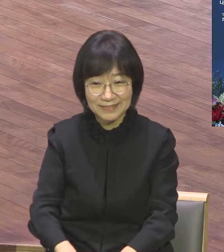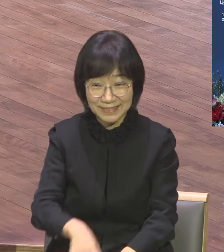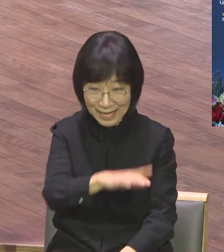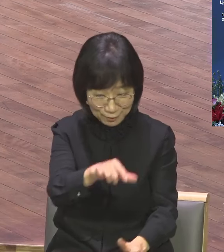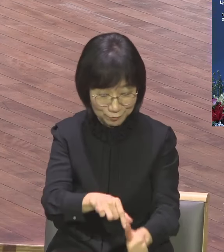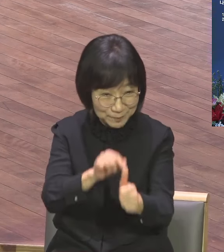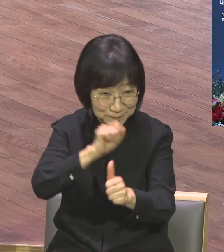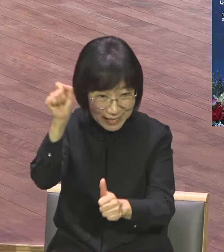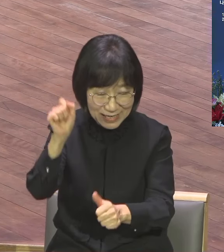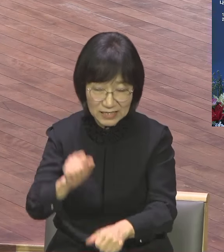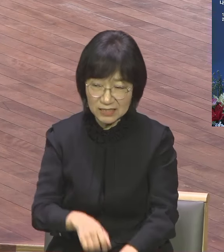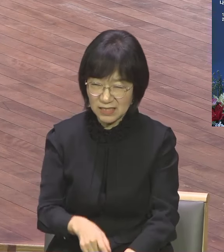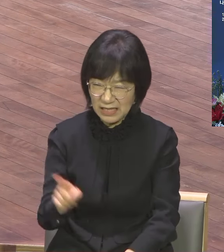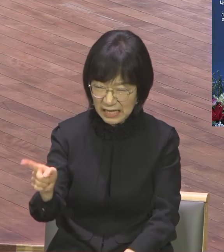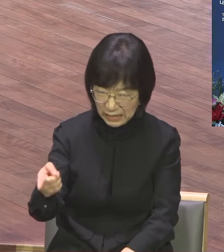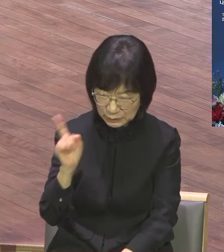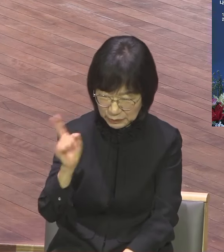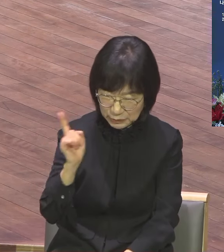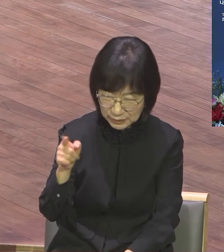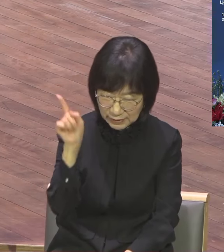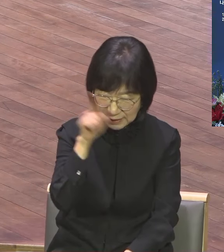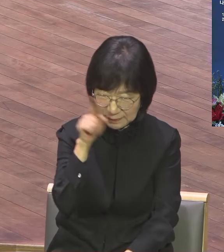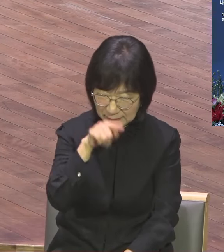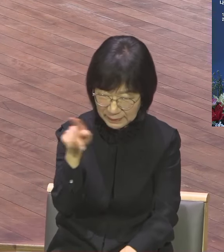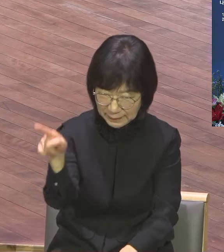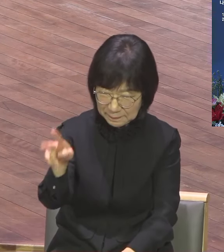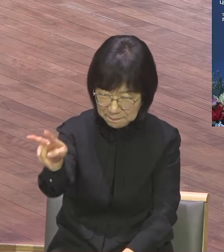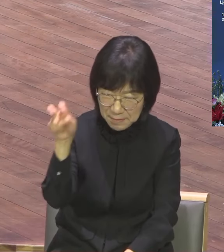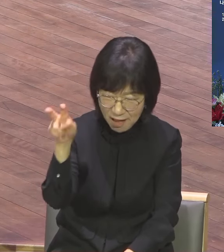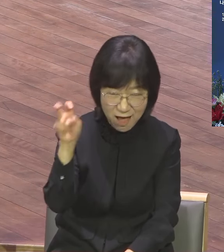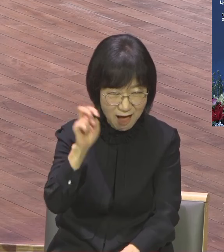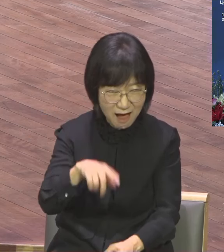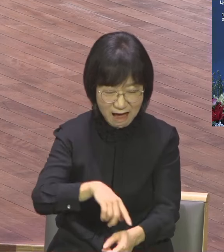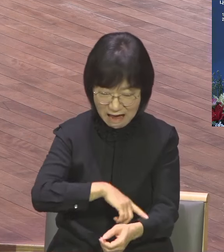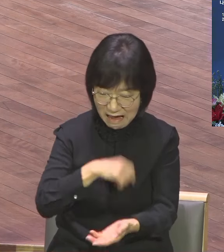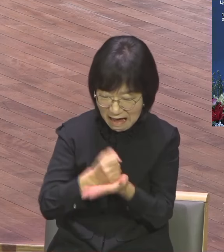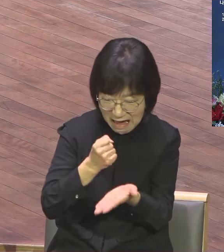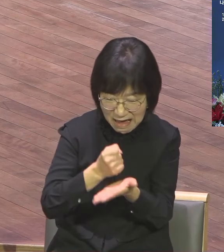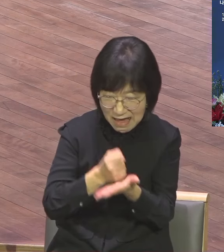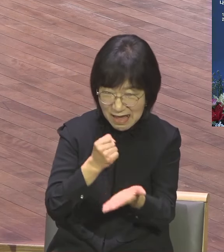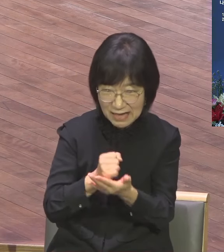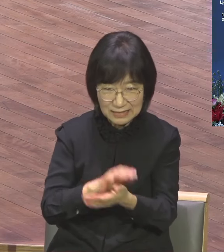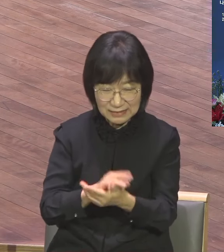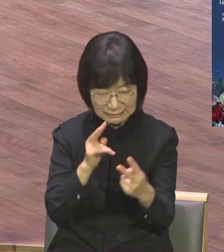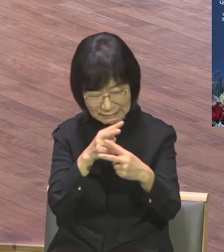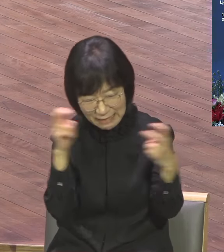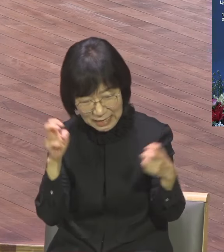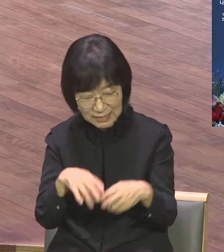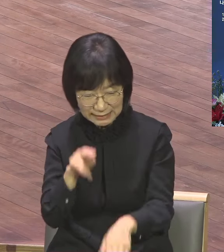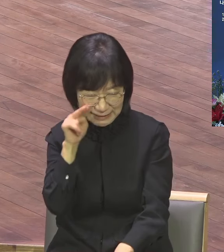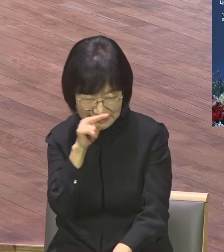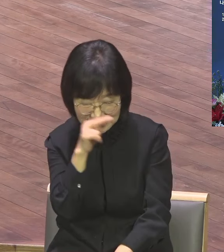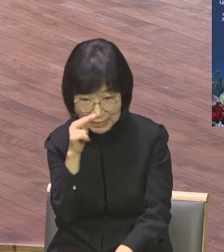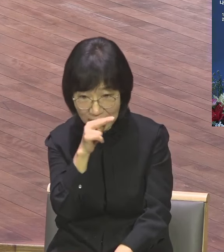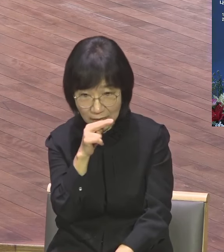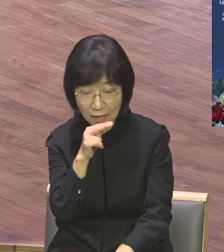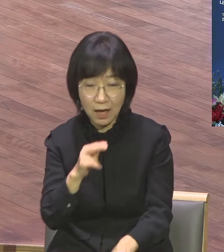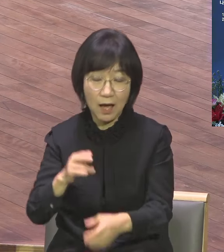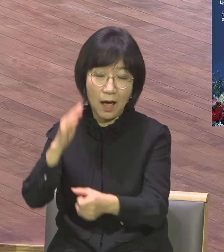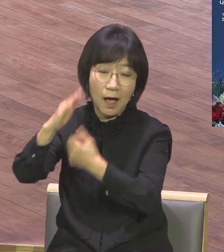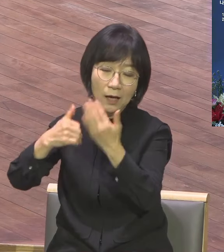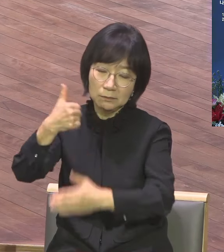돼가지고 난 비판이나 하고 미워하고 시기하고 질투하고, 하나님 자녀의 모습 아니에요.